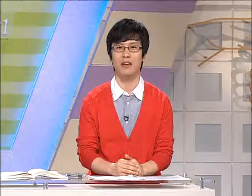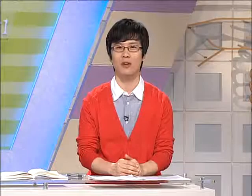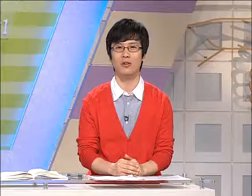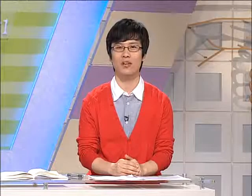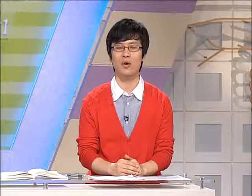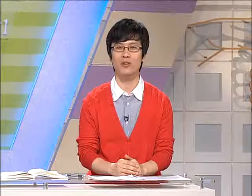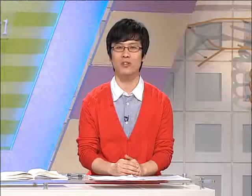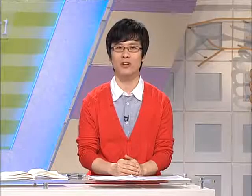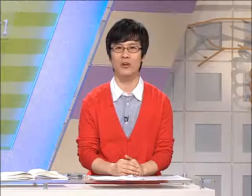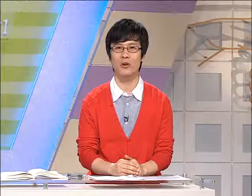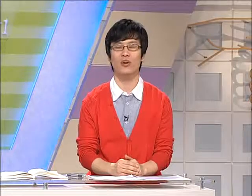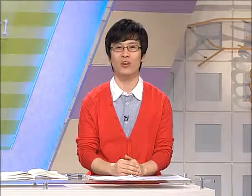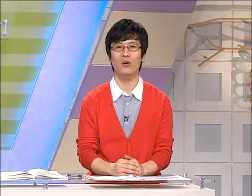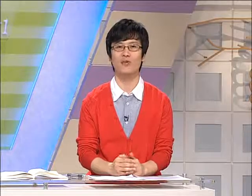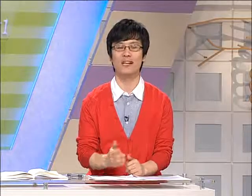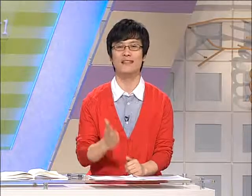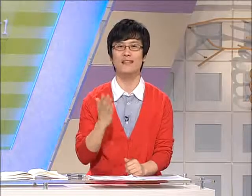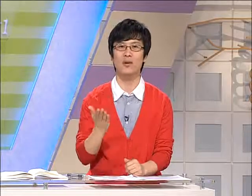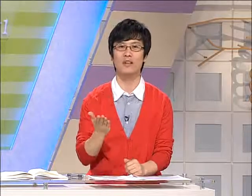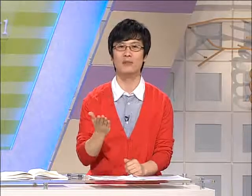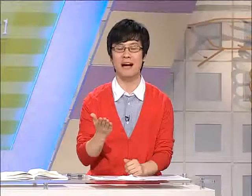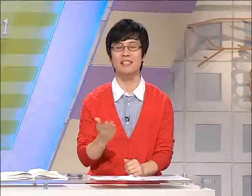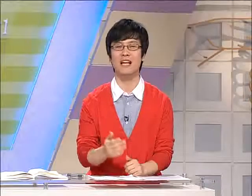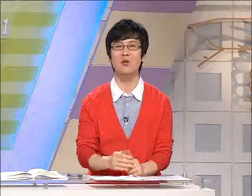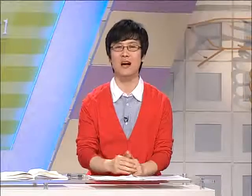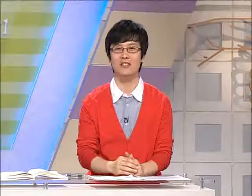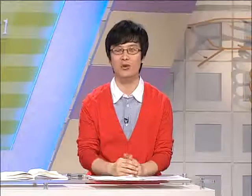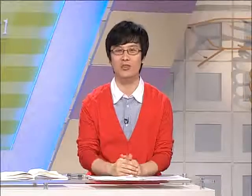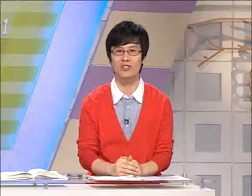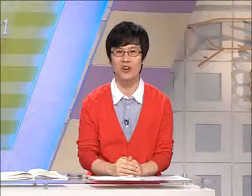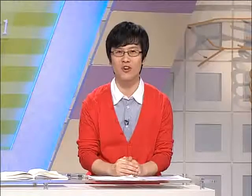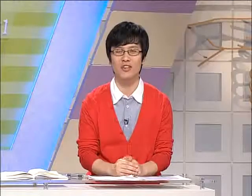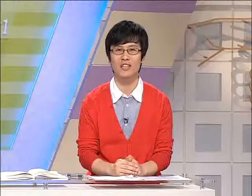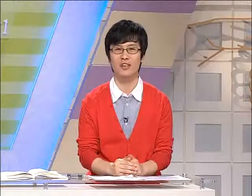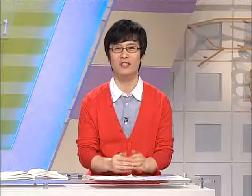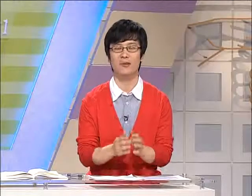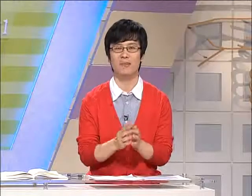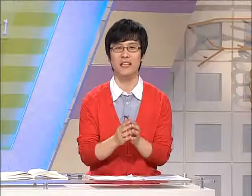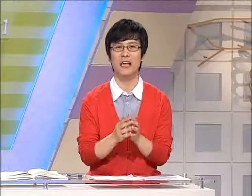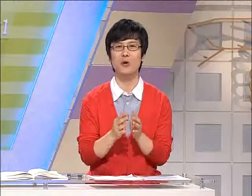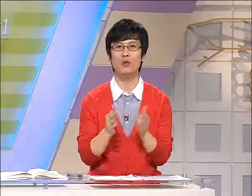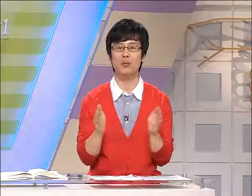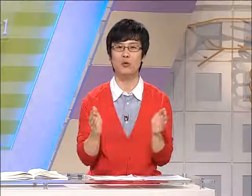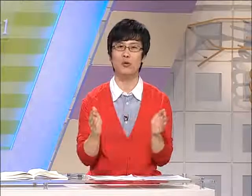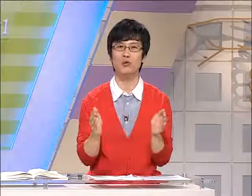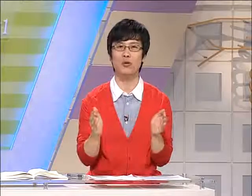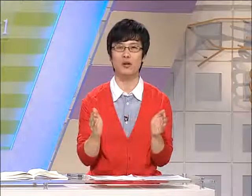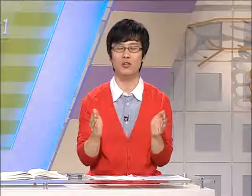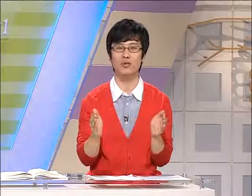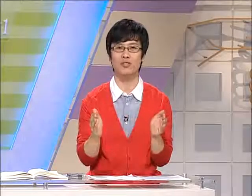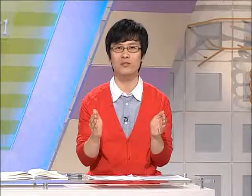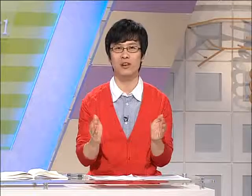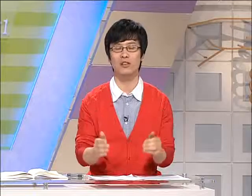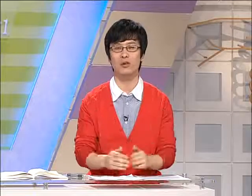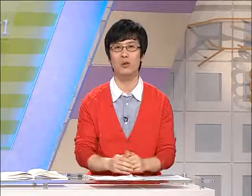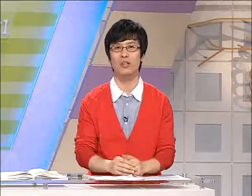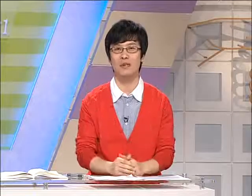네, 어떻게 오셨어요? 여러분들 일상생활에서 많이 사용하는 용어지요. 이런 많이 사용되는 용어를 수화로 익혀두시면 농인을